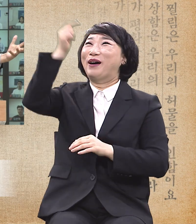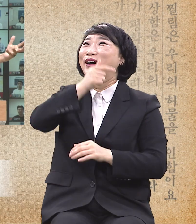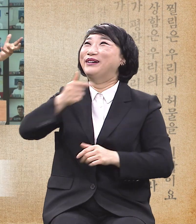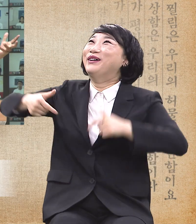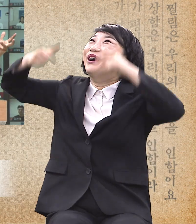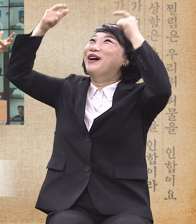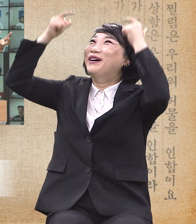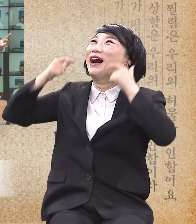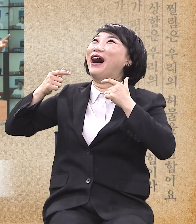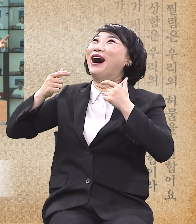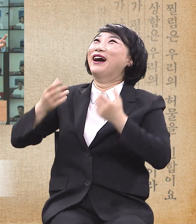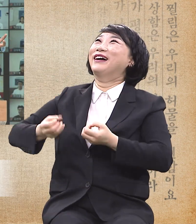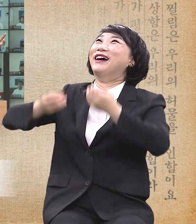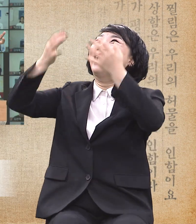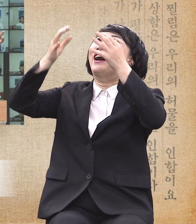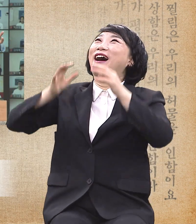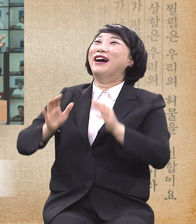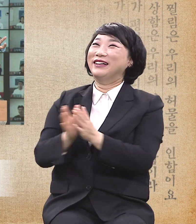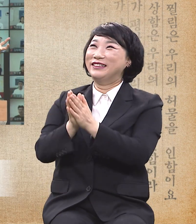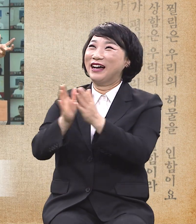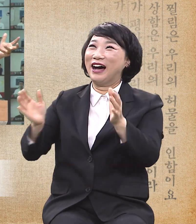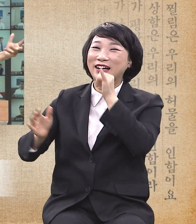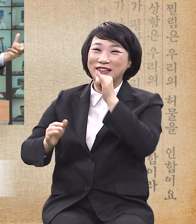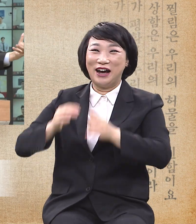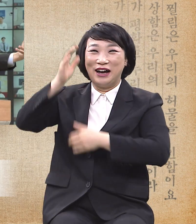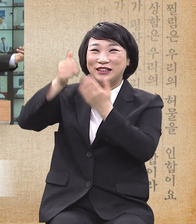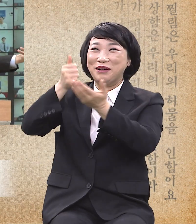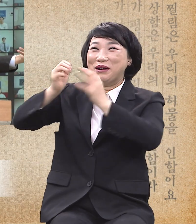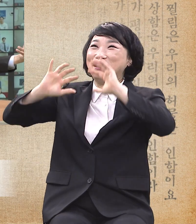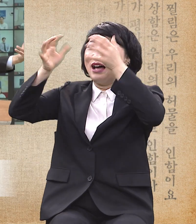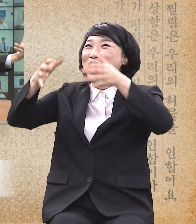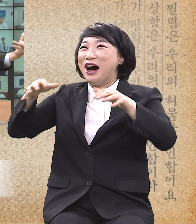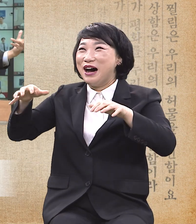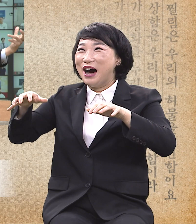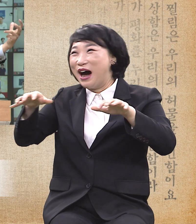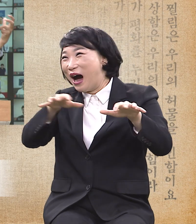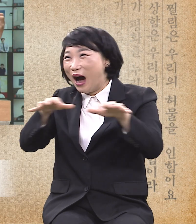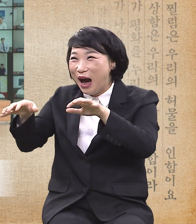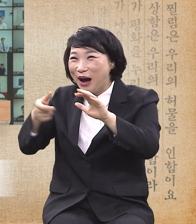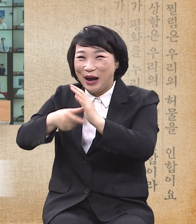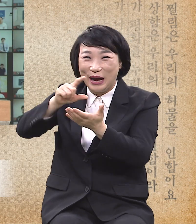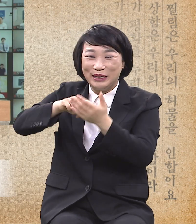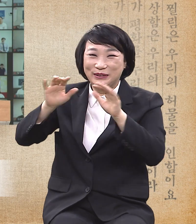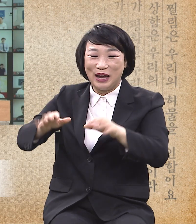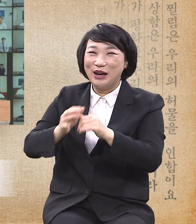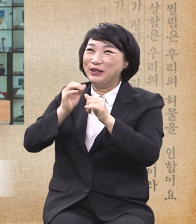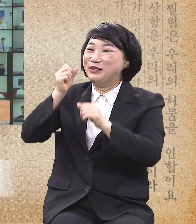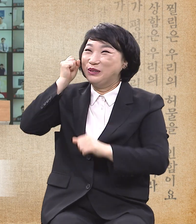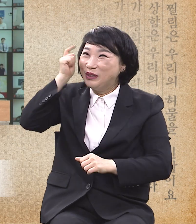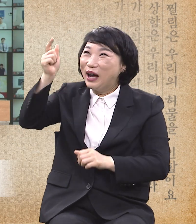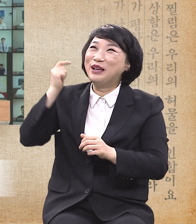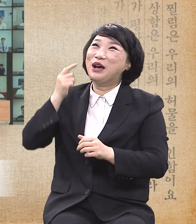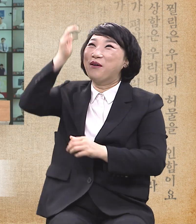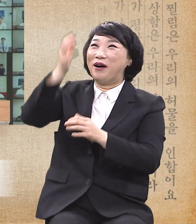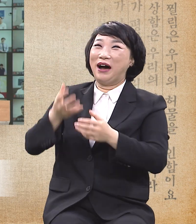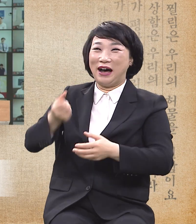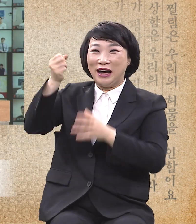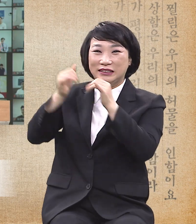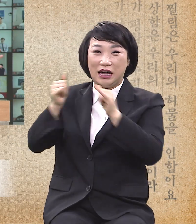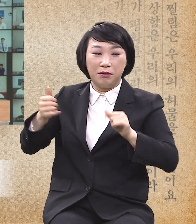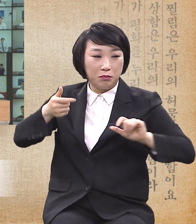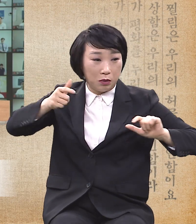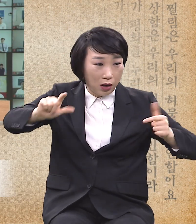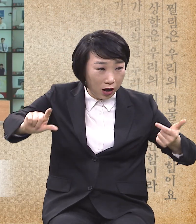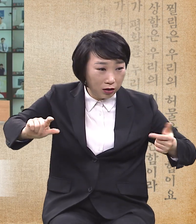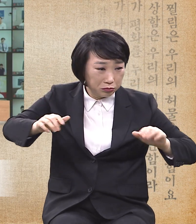영광스럽게 멸류관에 대관식을 하며 정말로 하늘나라가 달나라가 뒤흔들 만큼 위대한 영광이 넘치는 자와